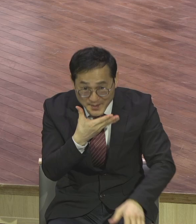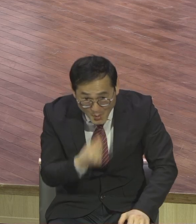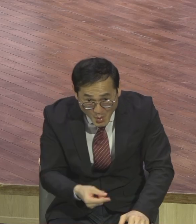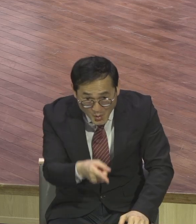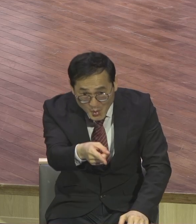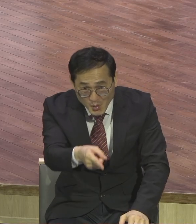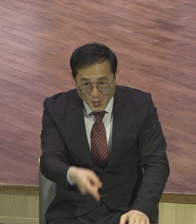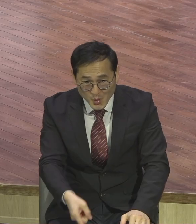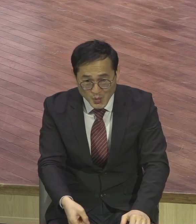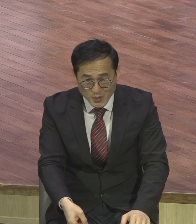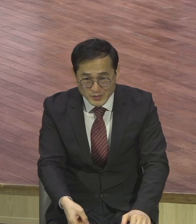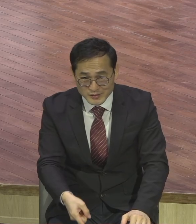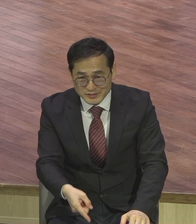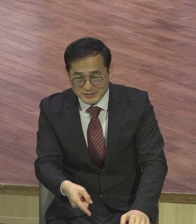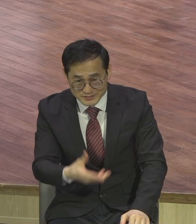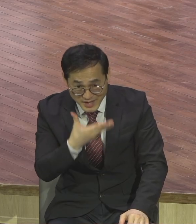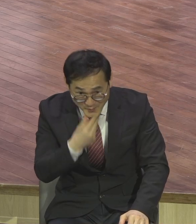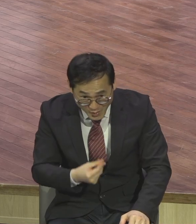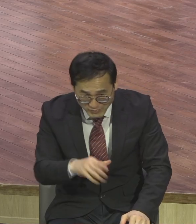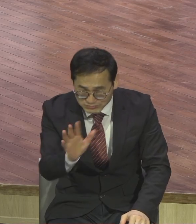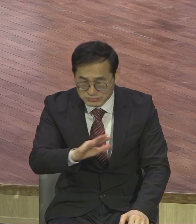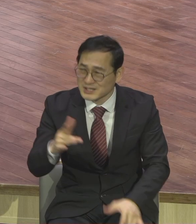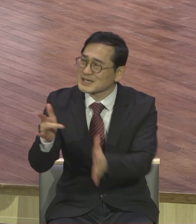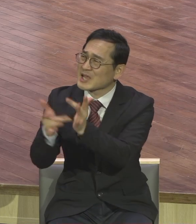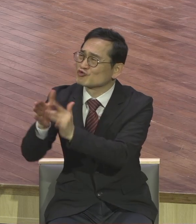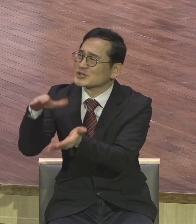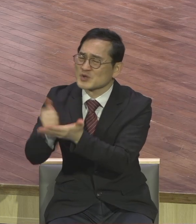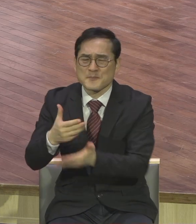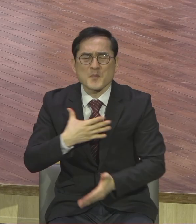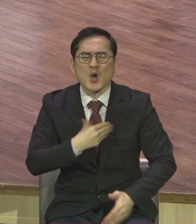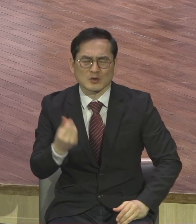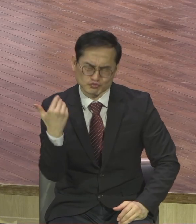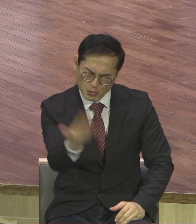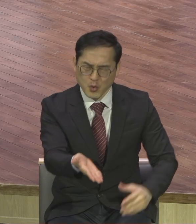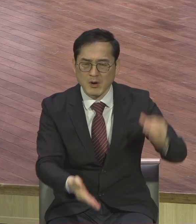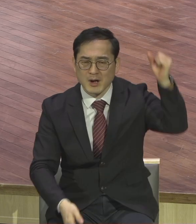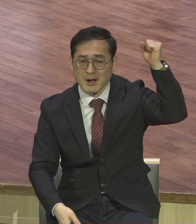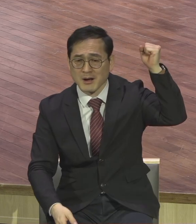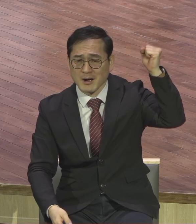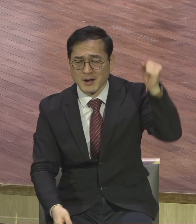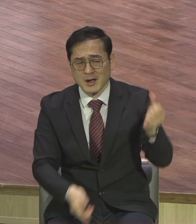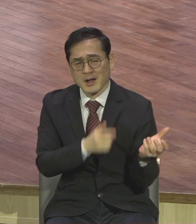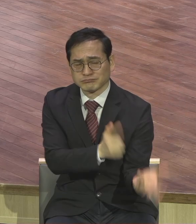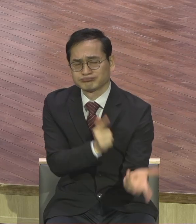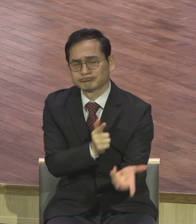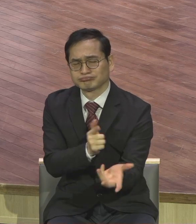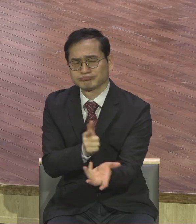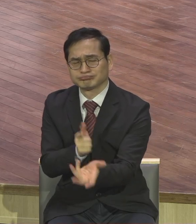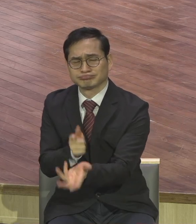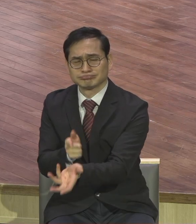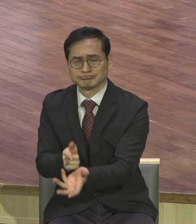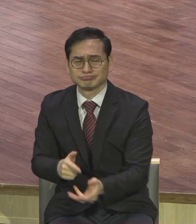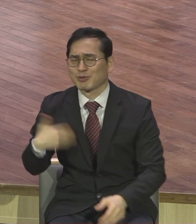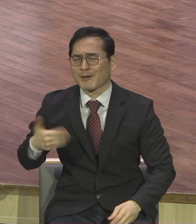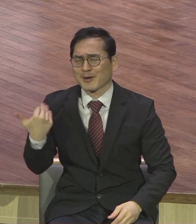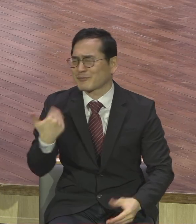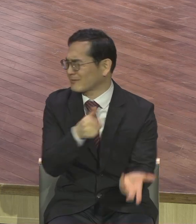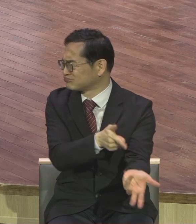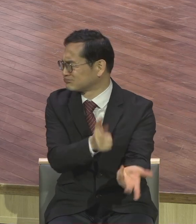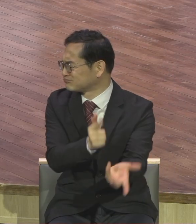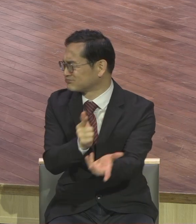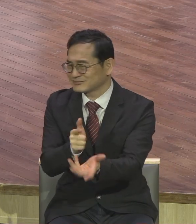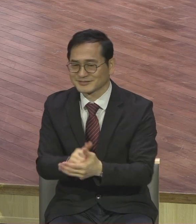예수 그리스도만이 참 평안을 주십니다. 이렇게 막 그 복음을 전거를 겁 없이 그냥 노방전도 겁